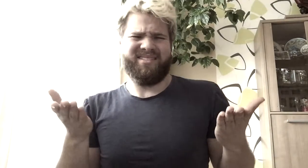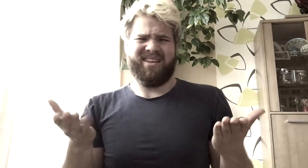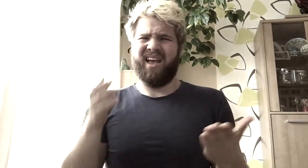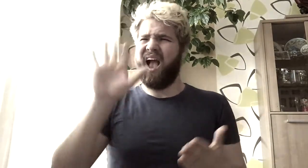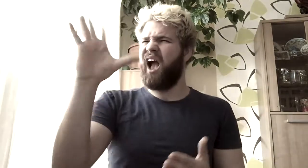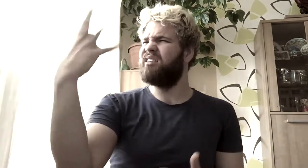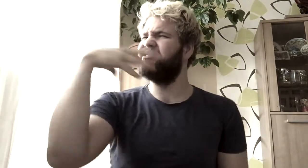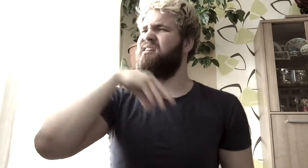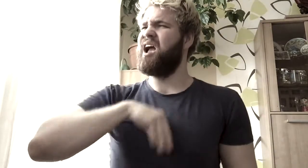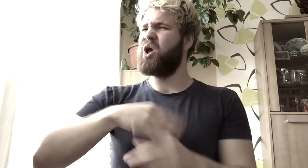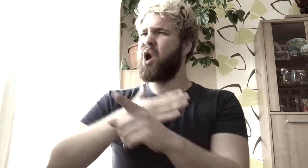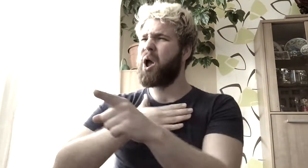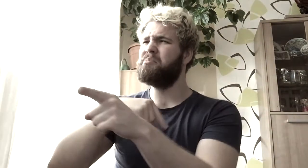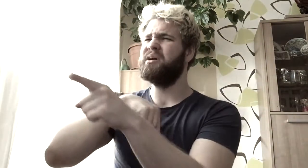Don't swallow my soul,